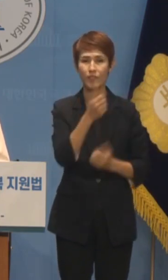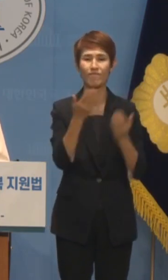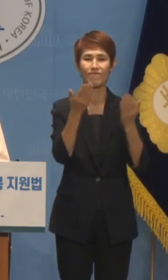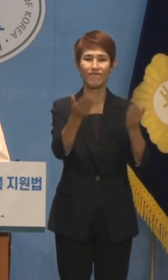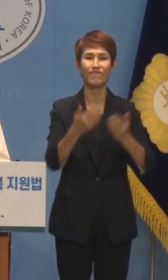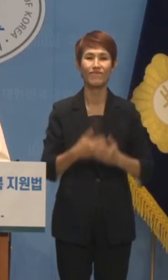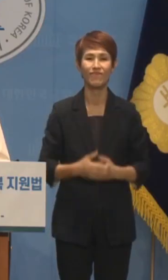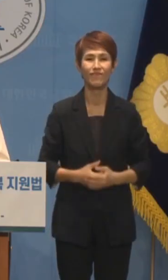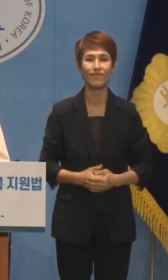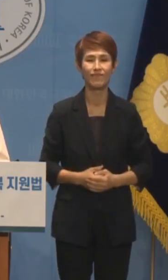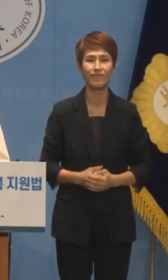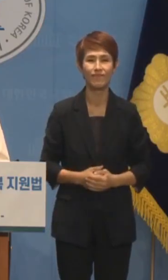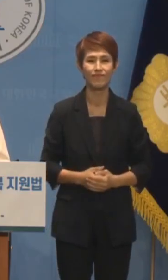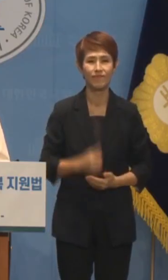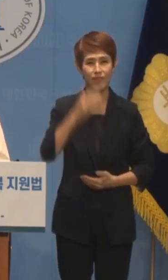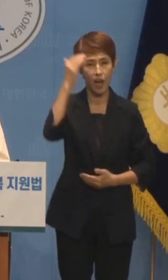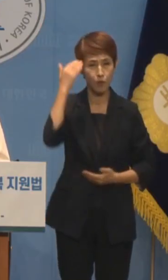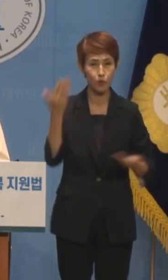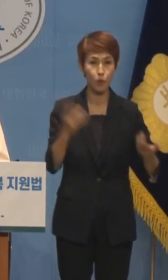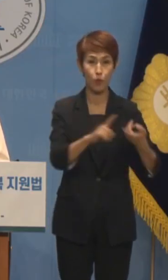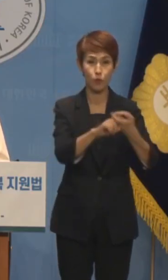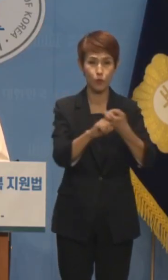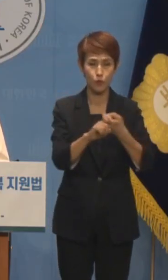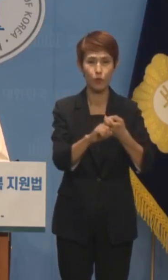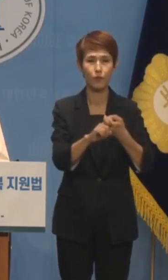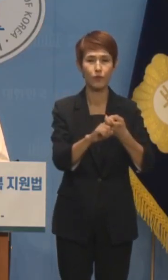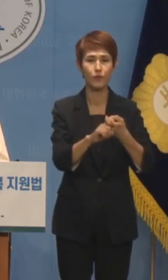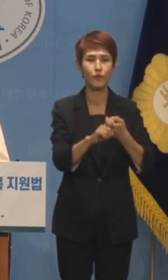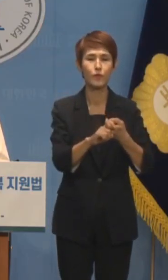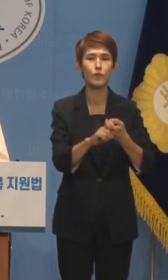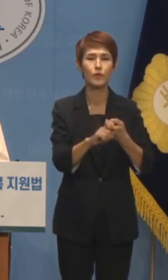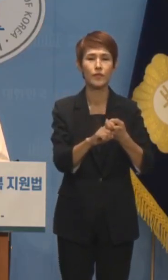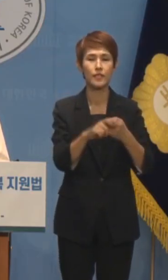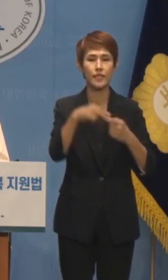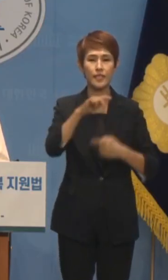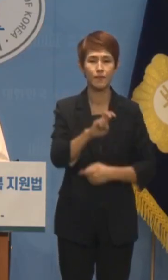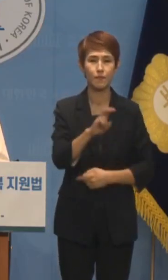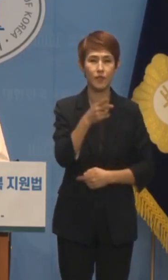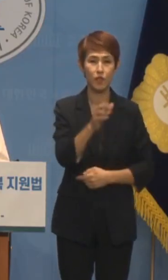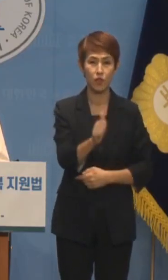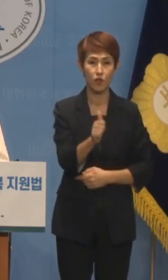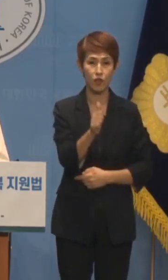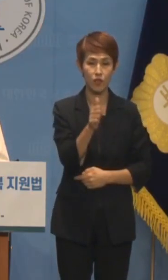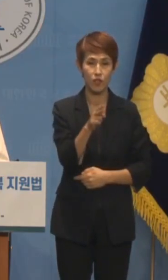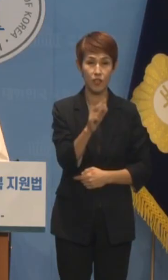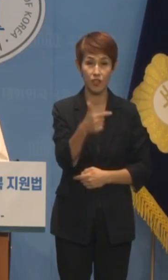드리겠습니다. 한국노총 서울의료원 노동조합 심현정 위원장 오셨습니다.